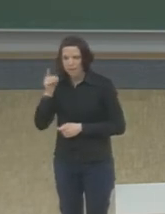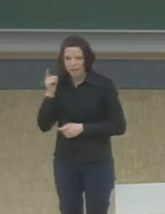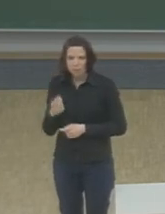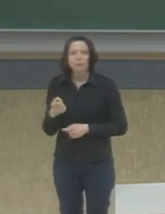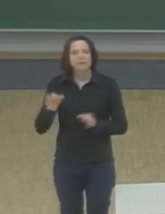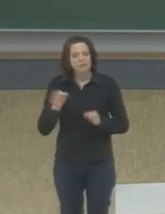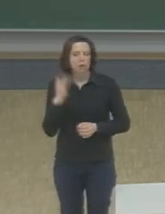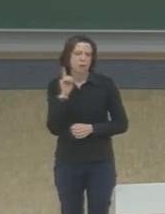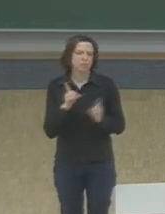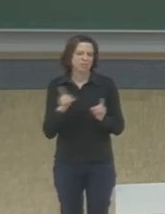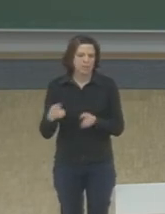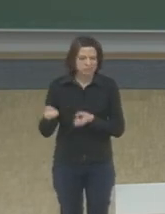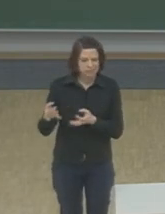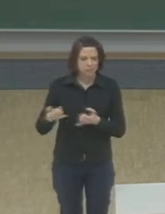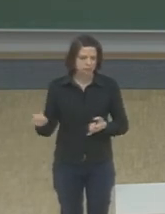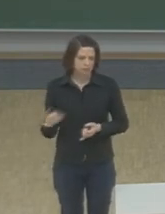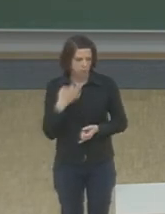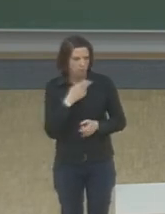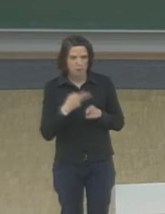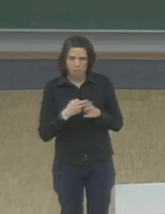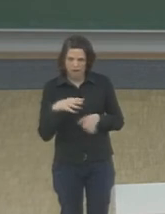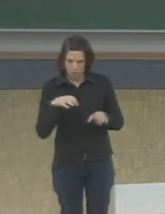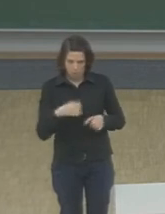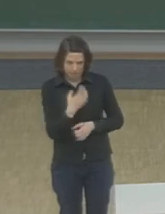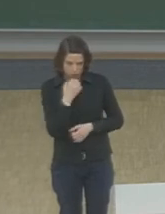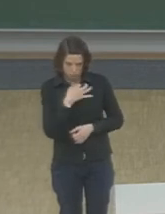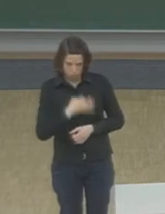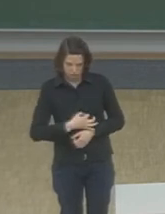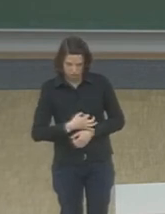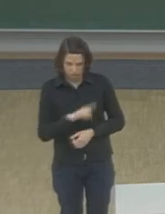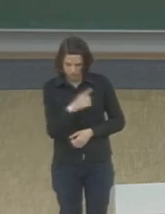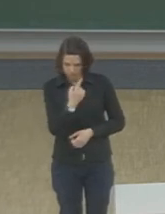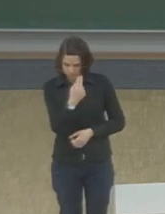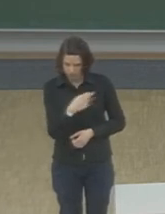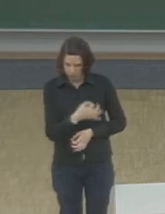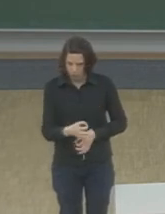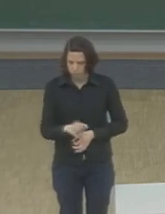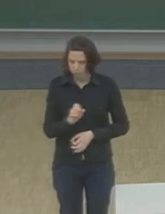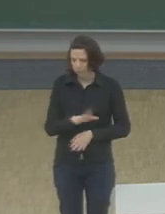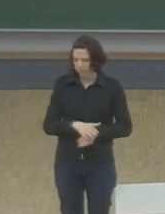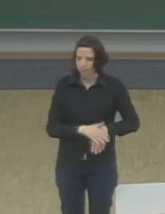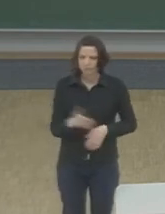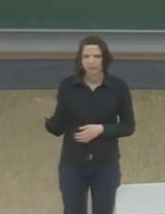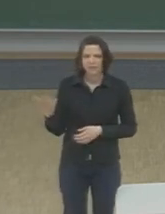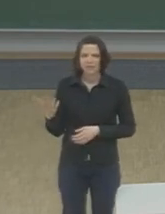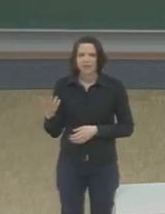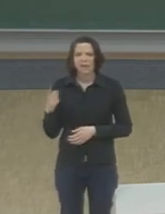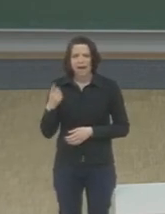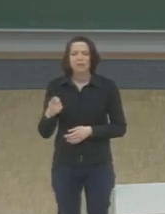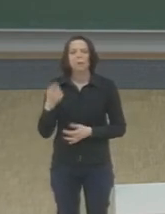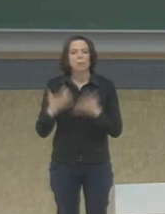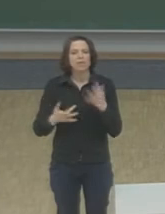Gut, ich hoffe, Herr Mayrhöfer ist jetzt zufrieden. Sie erkennen hier deutlich den Versuch, ein facettenreiches Bild von Mathematik als